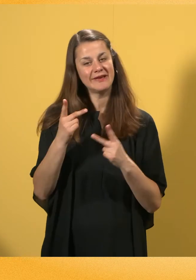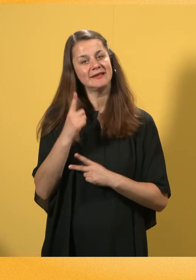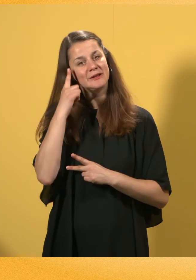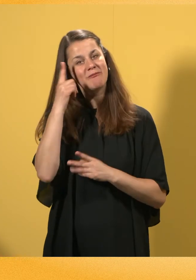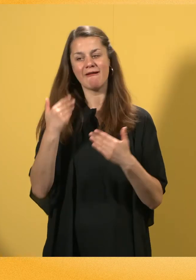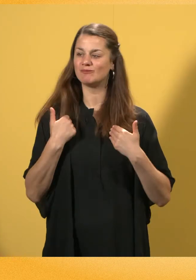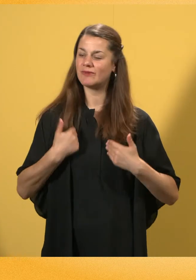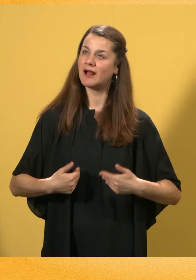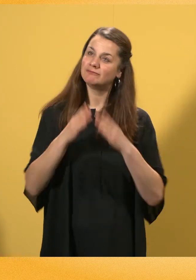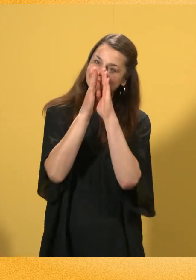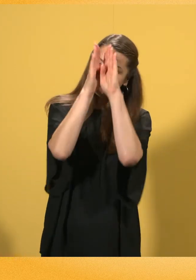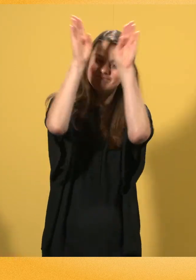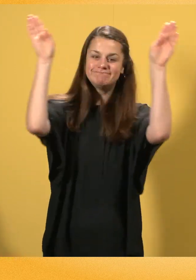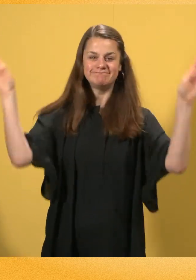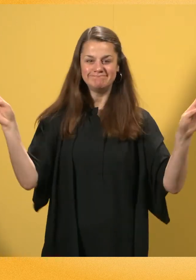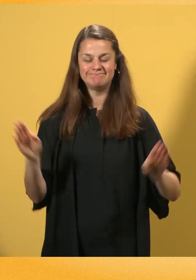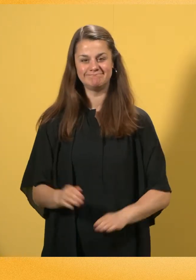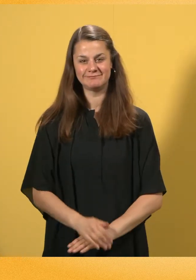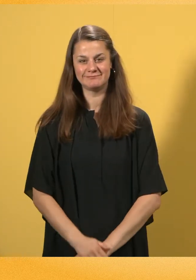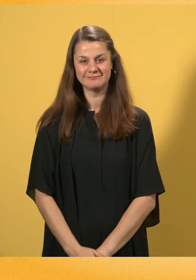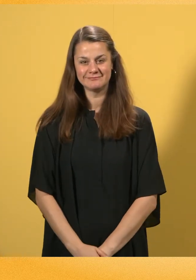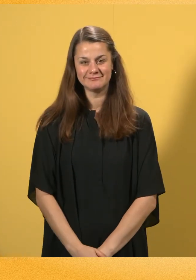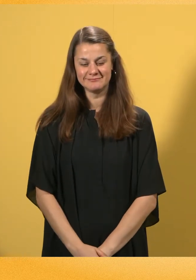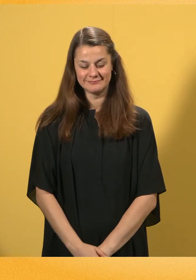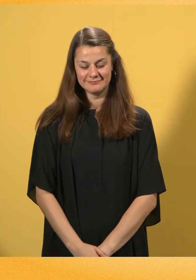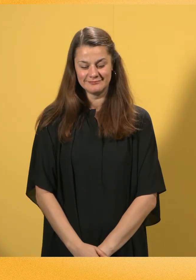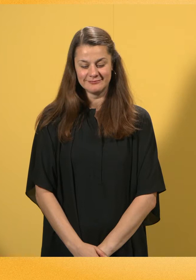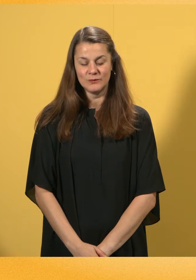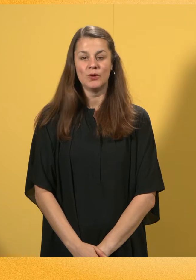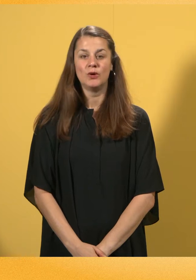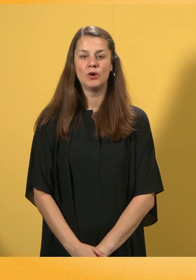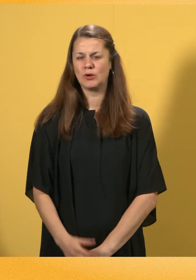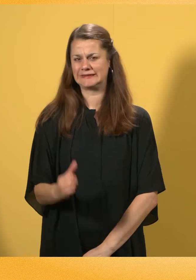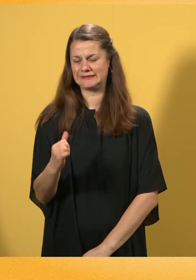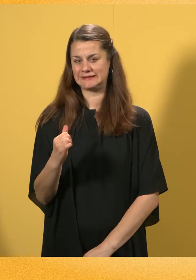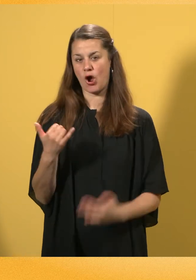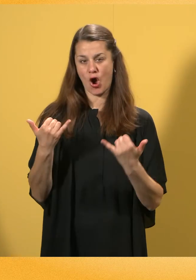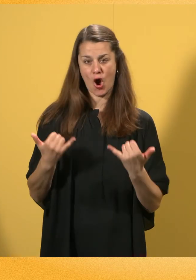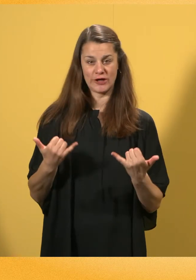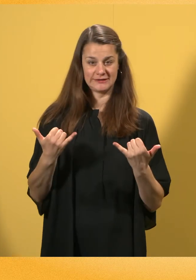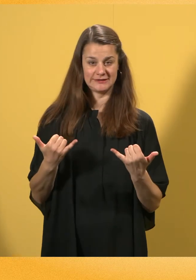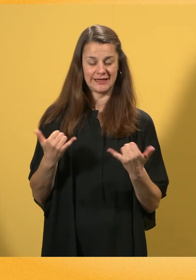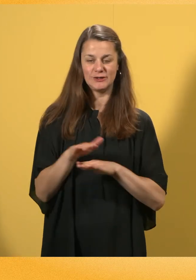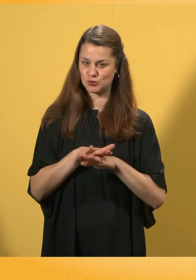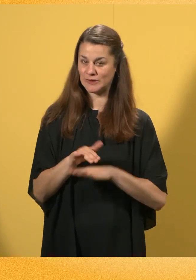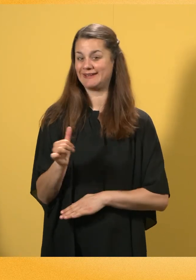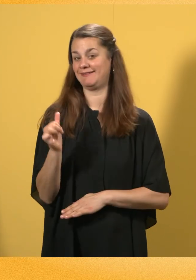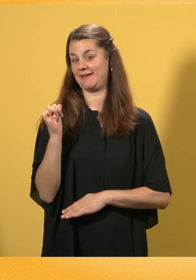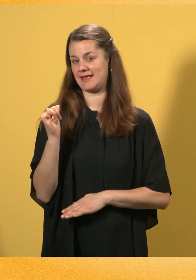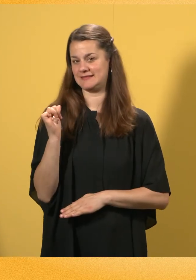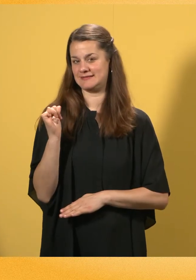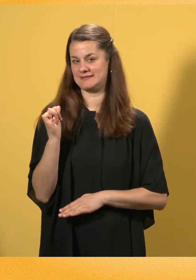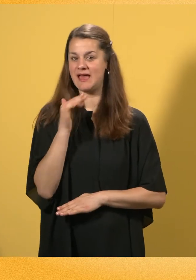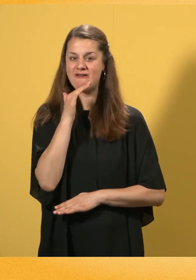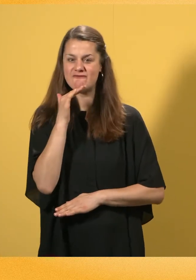Wachstumsmindset sprießen kann. Und dazu gab es heute, gestern viele,